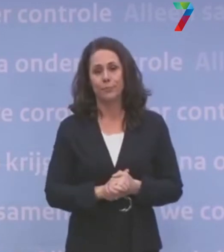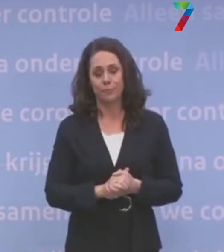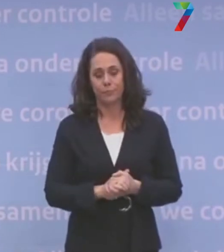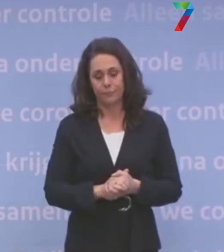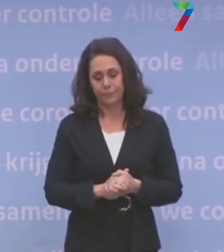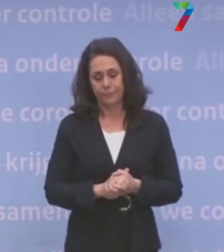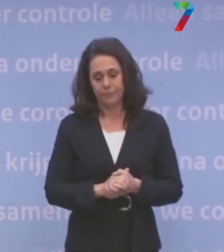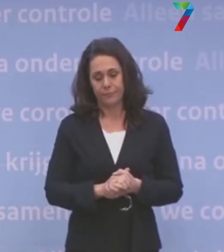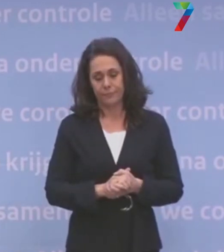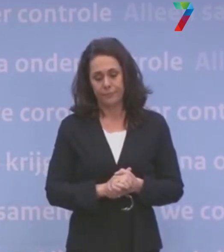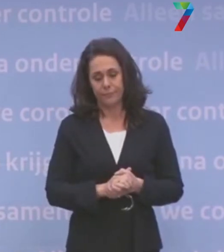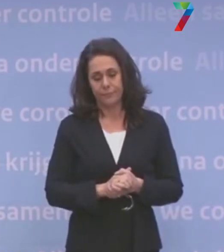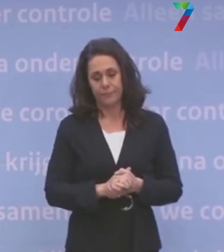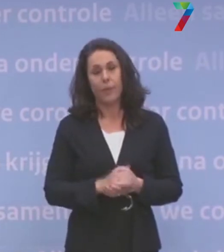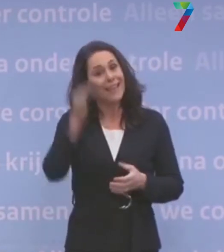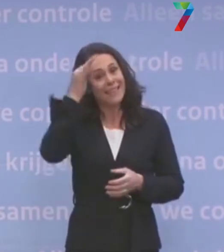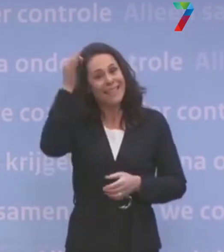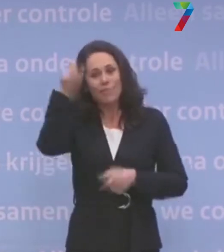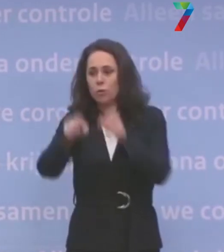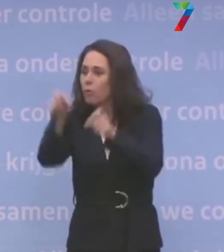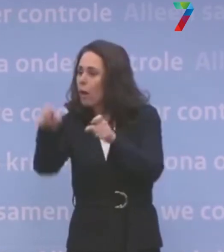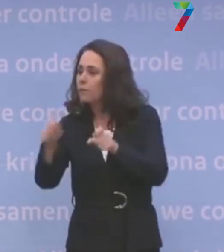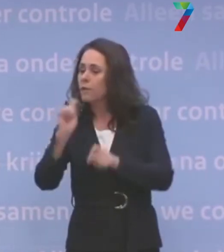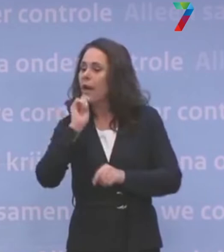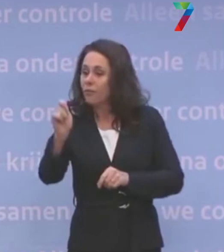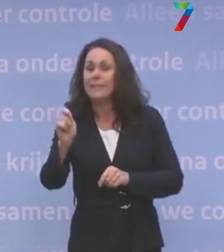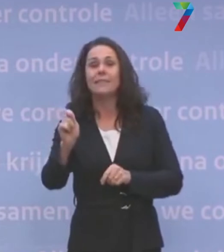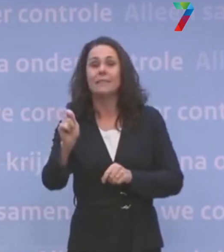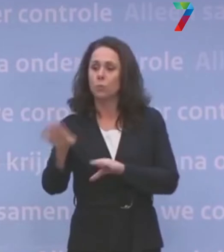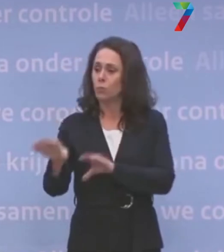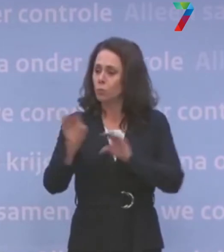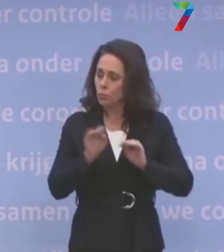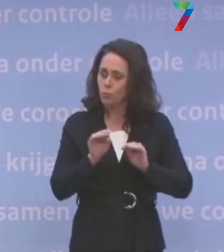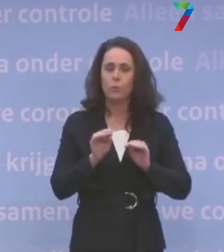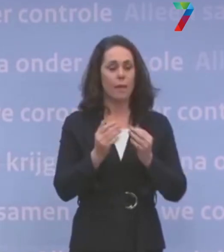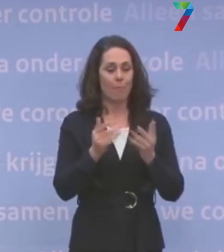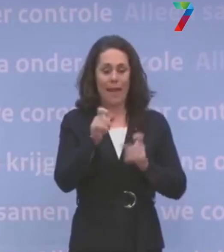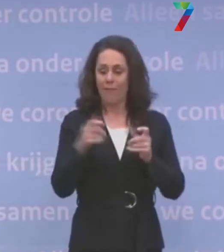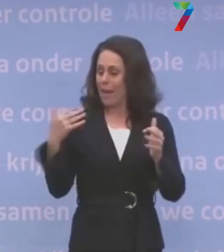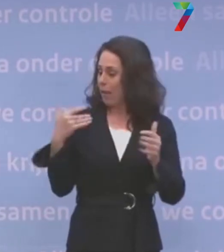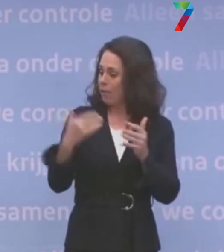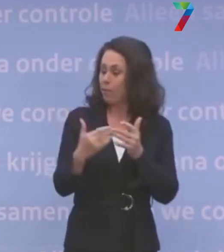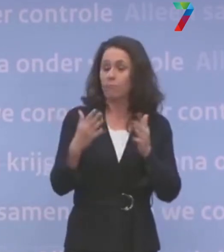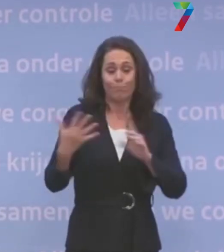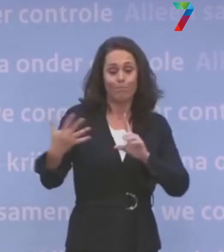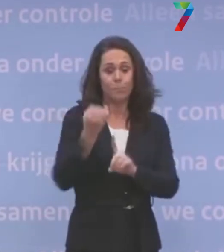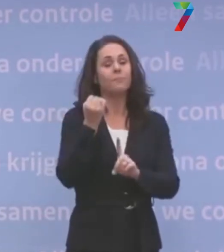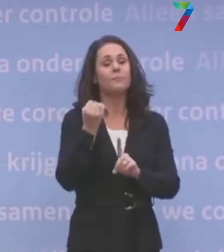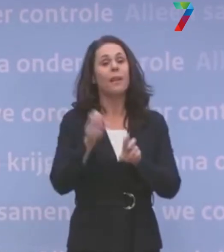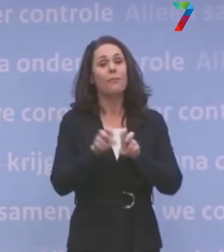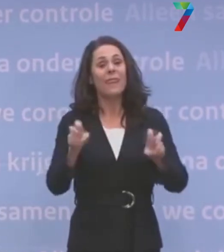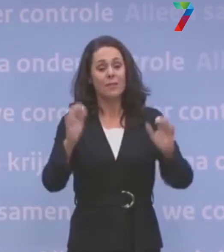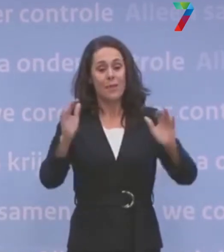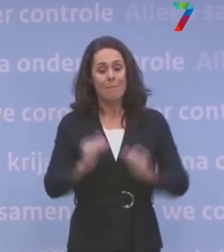Op basis van de adviezen van deskundigen hebben we nu in een paar weken bereikt dat het virus zich nu aanzienlijk minder